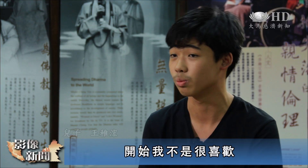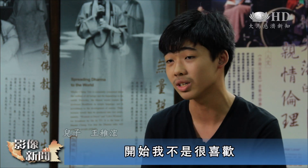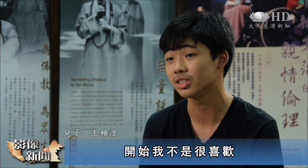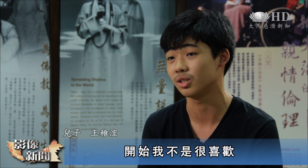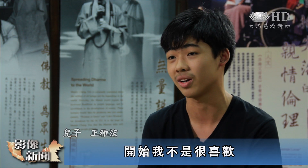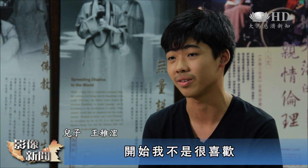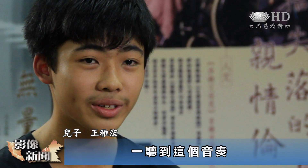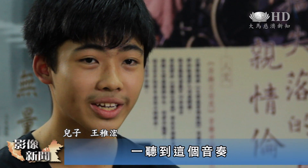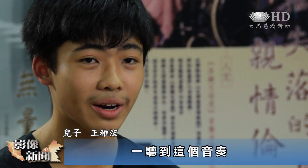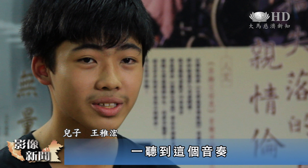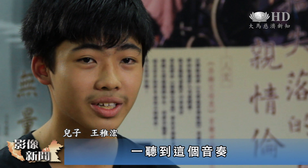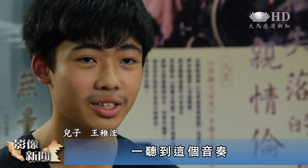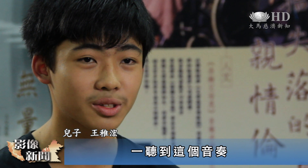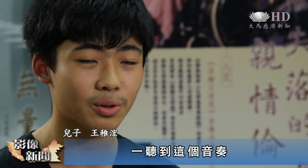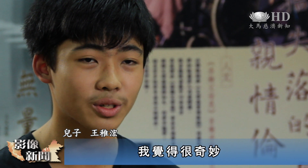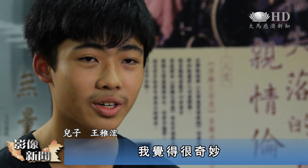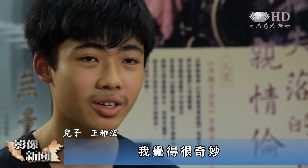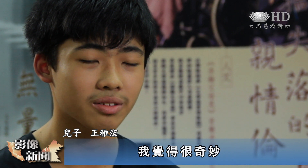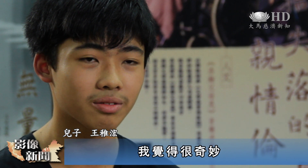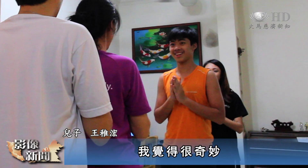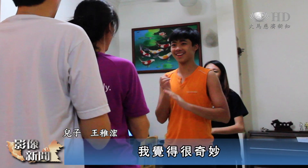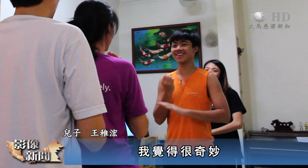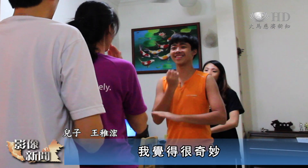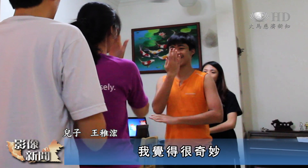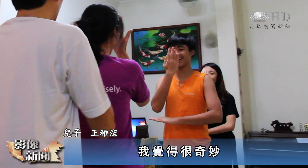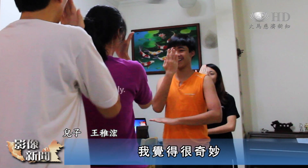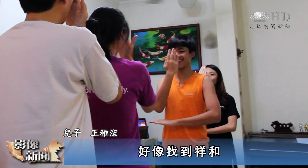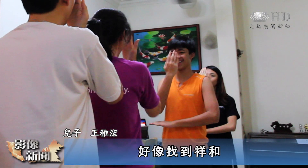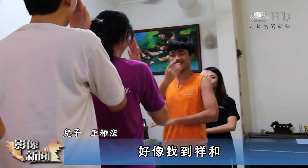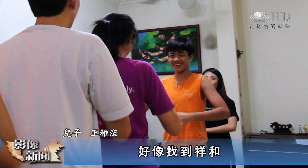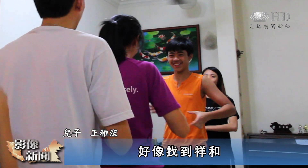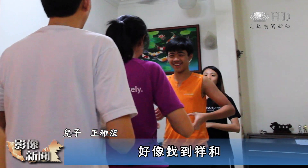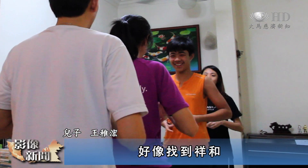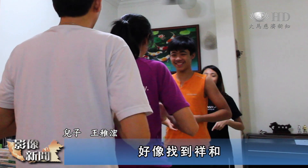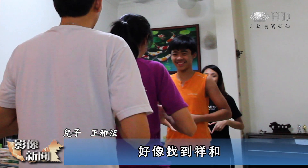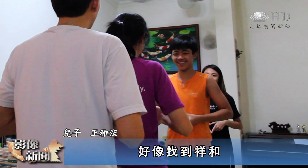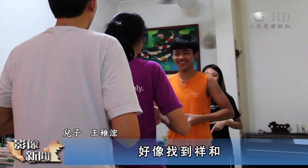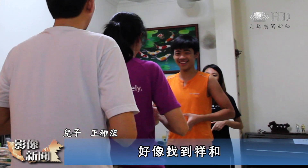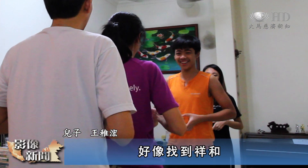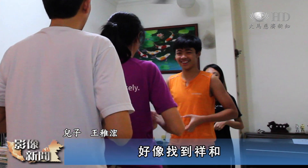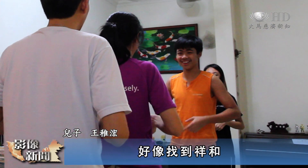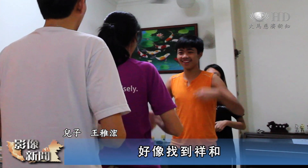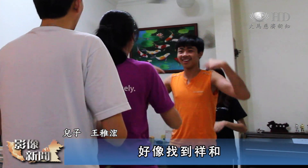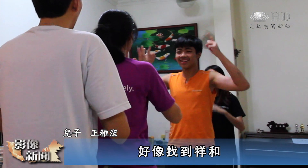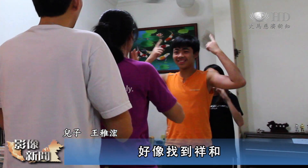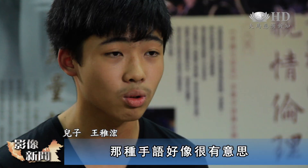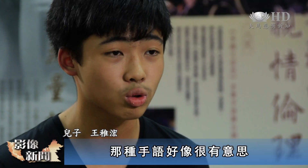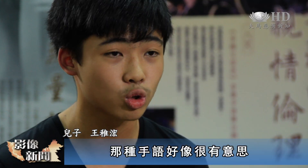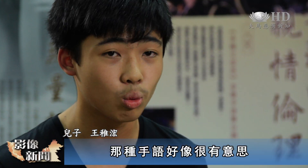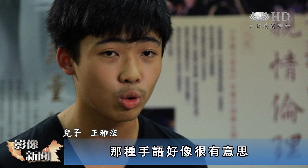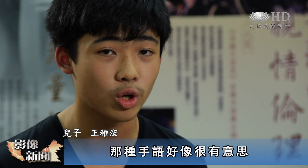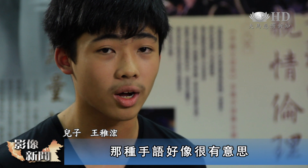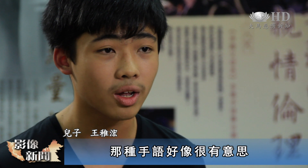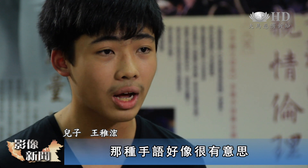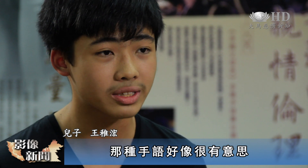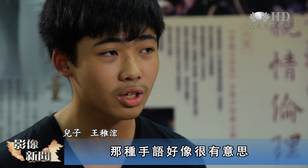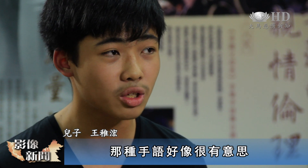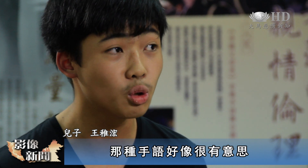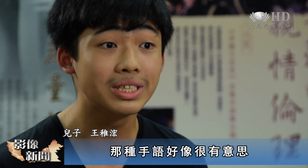是很喜欢，一听到这个音奏，我觉得很奇妙啊，好像找到 peace 啊，那种手语啊，好像很有意